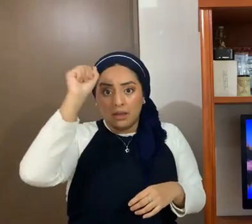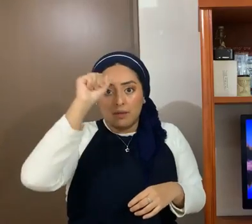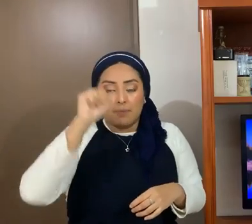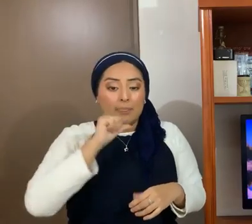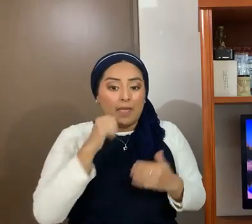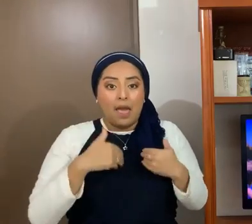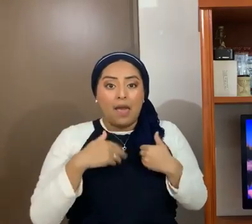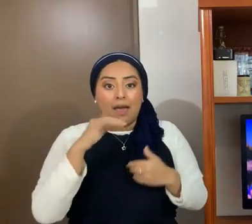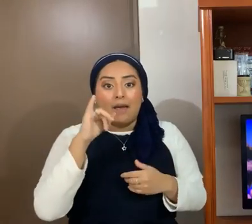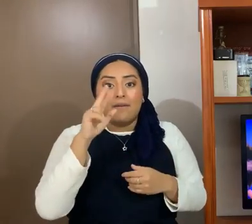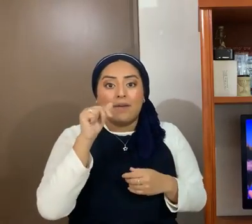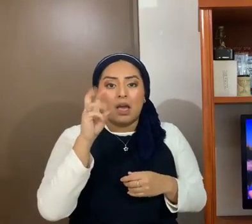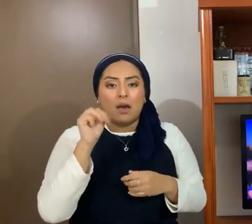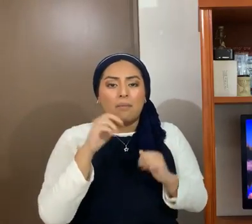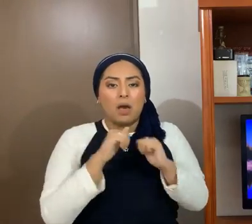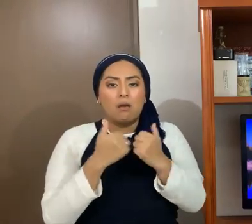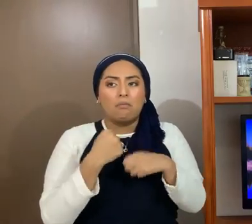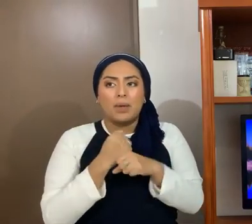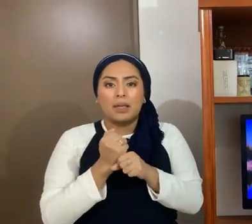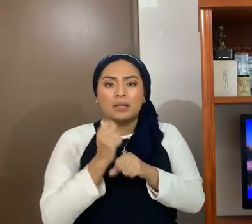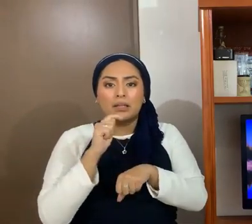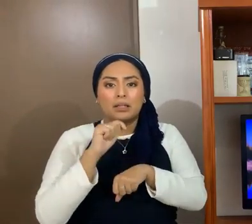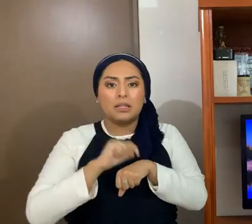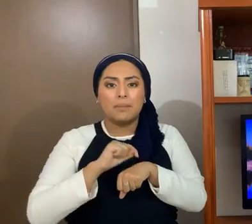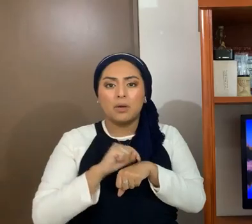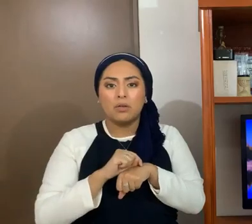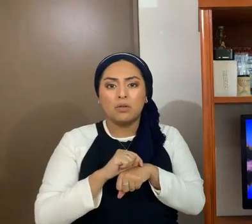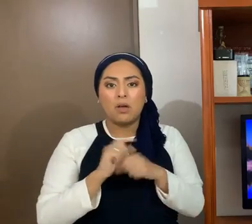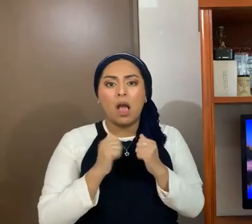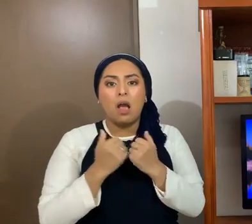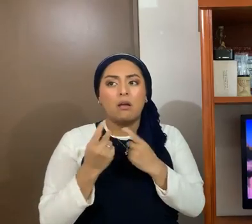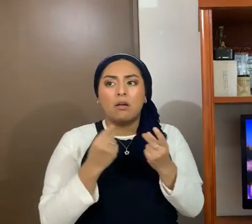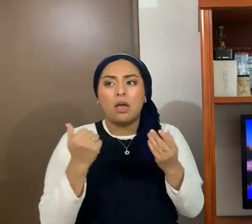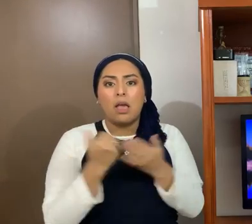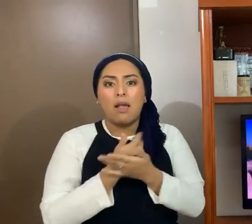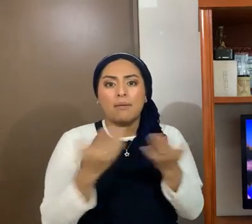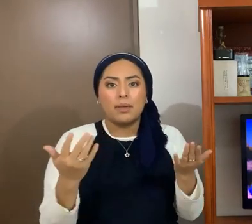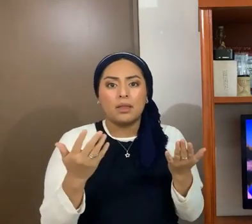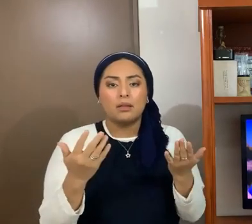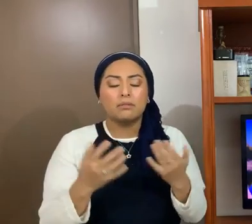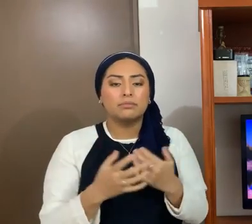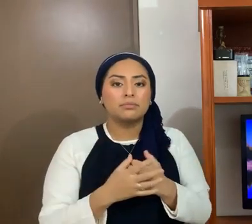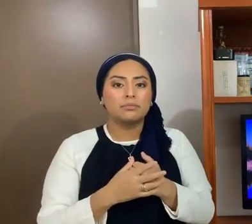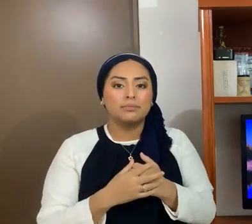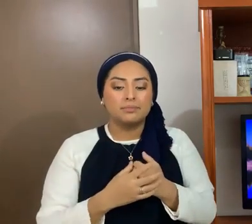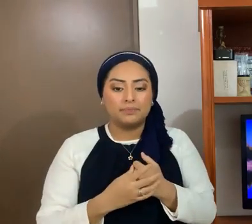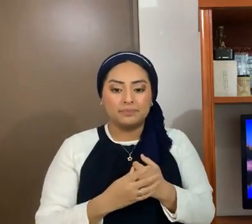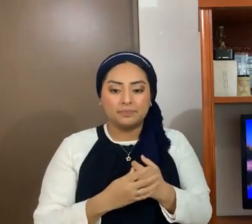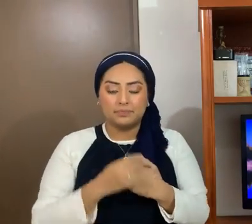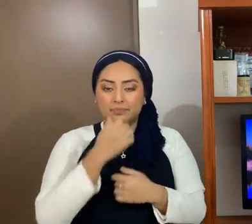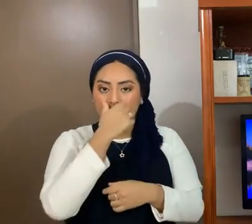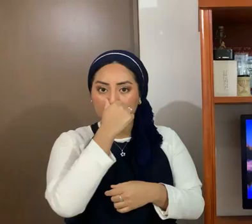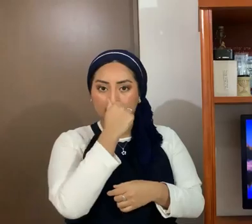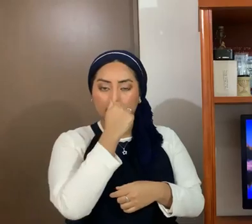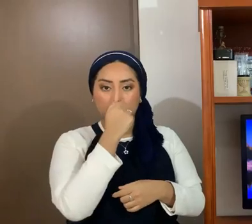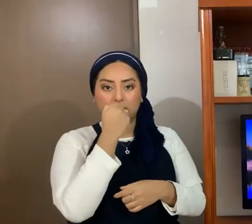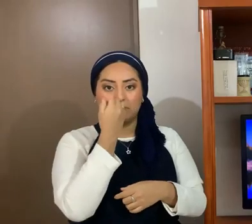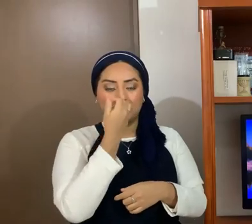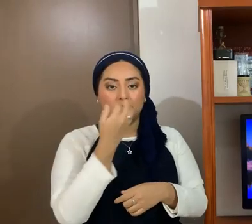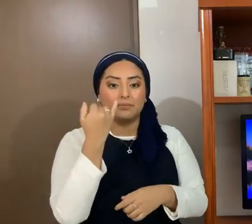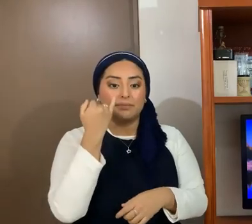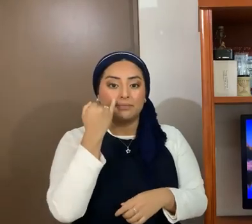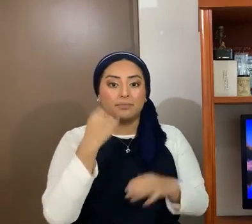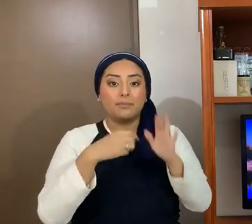a Hiram, ¿cómo podría haber fabricado el templo? ¿Cómo hubieran hecho todo lo que hicieron, el mar de bronce, la menorá? Si me doy a entender.